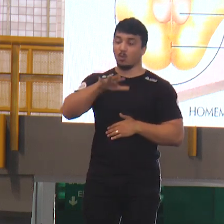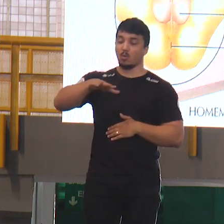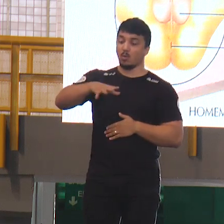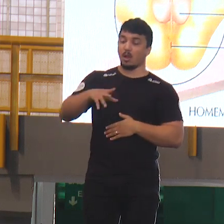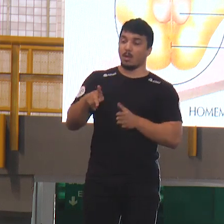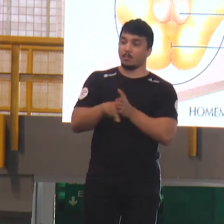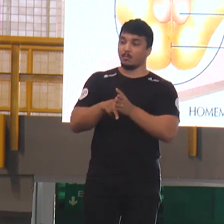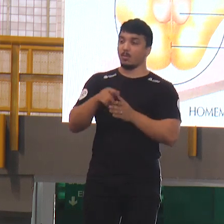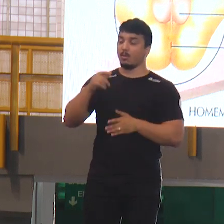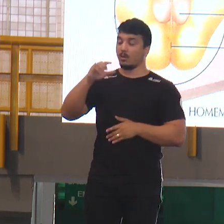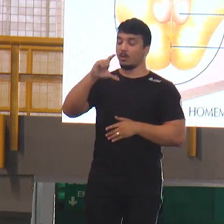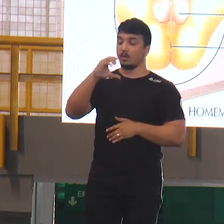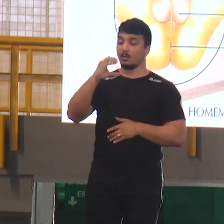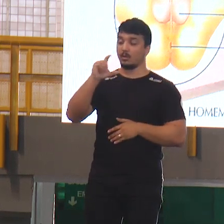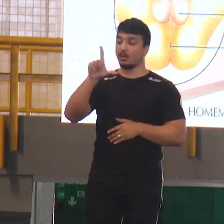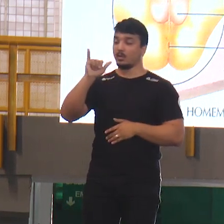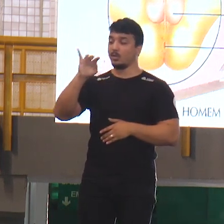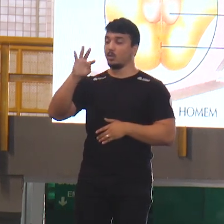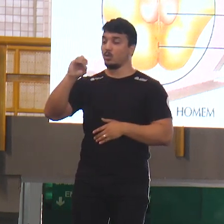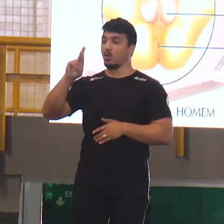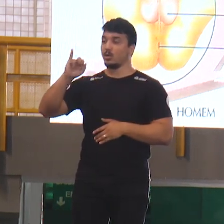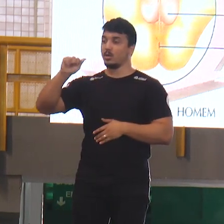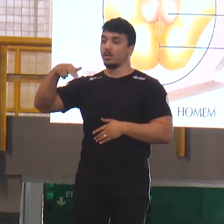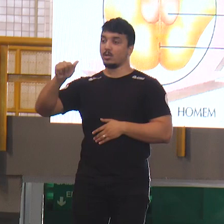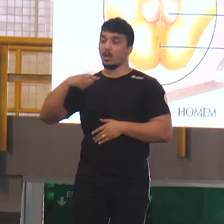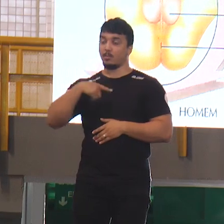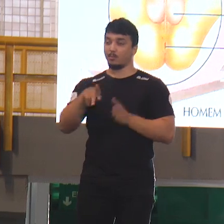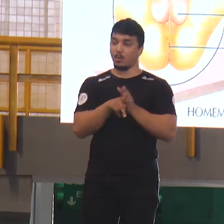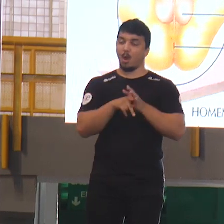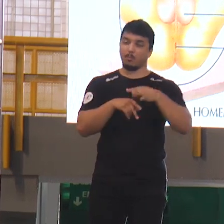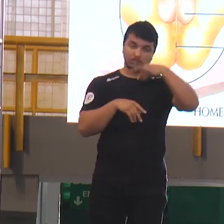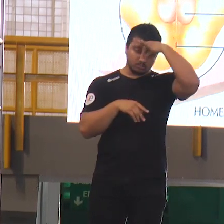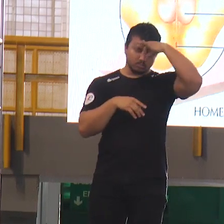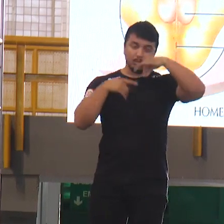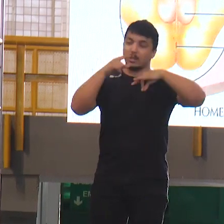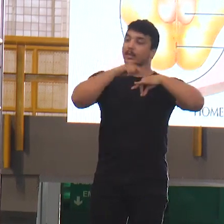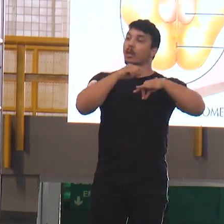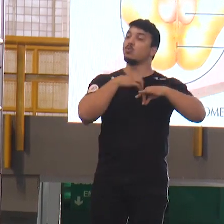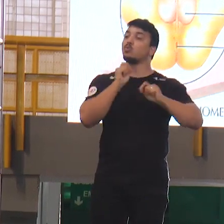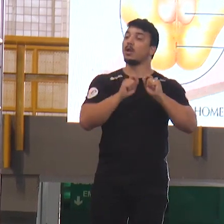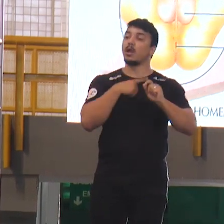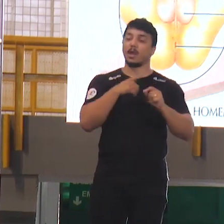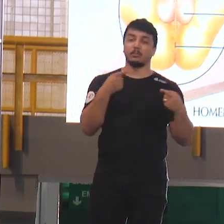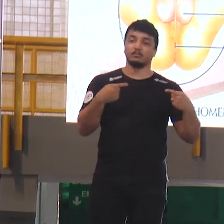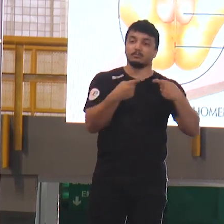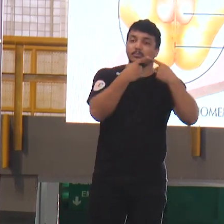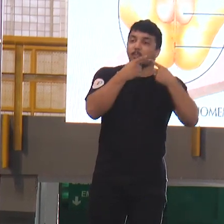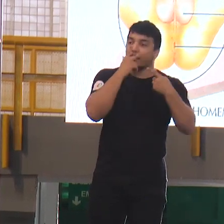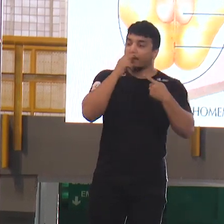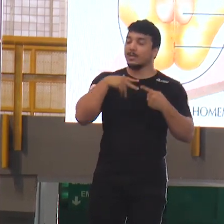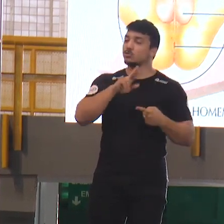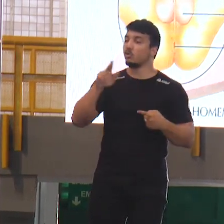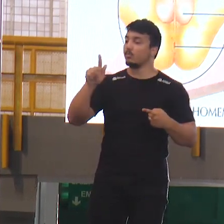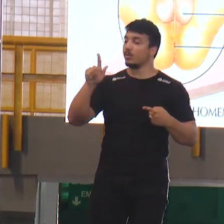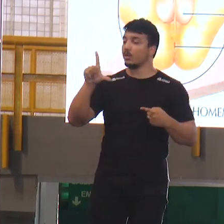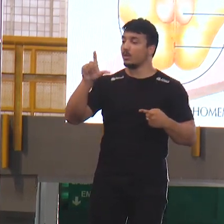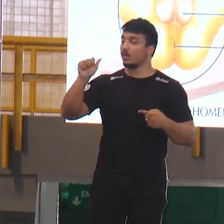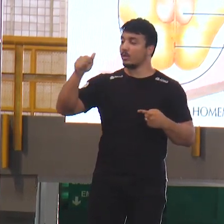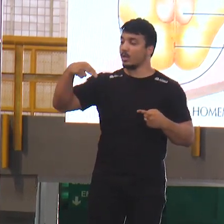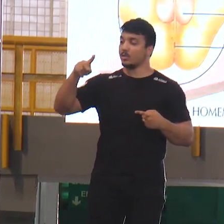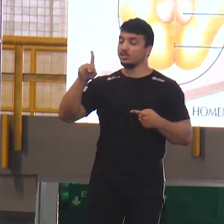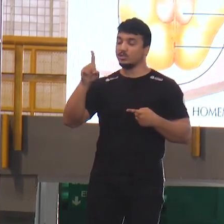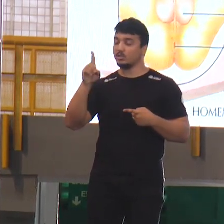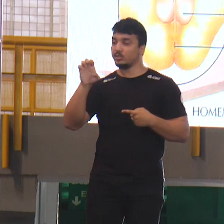região clitoriana do sexo feminino vai ser o equivalente à região da glande